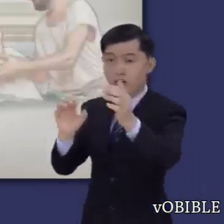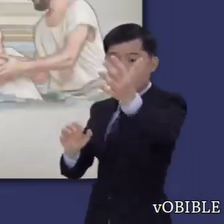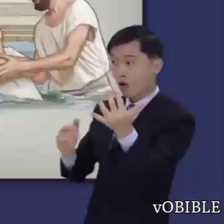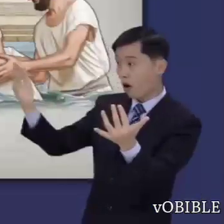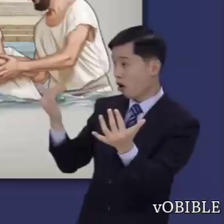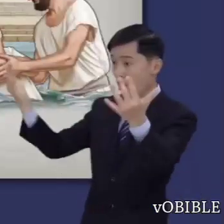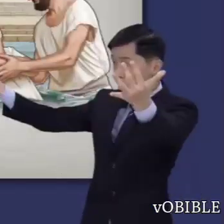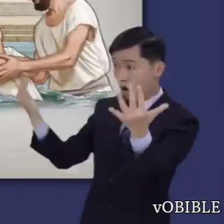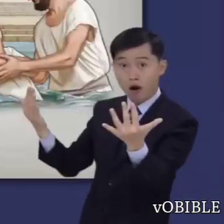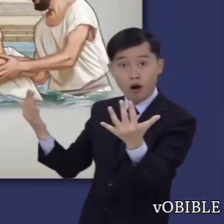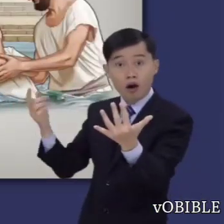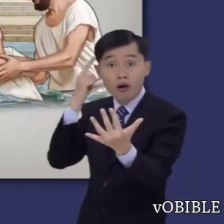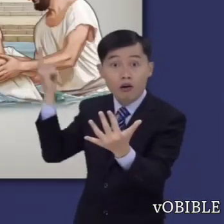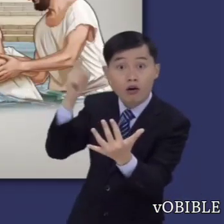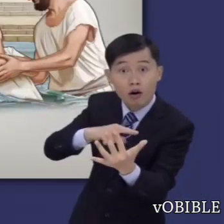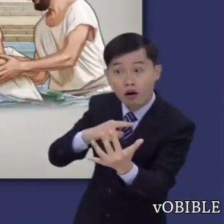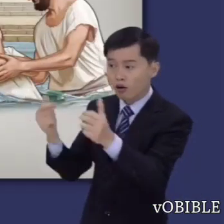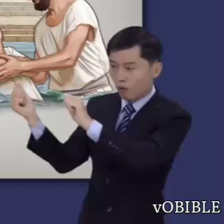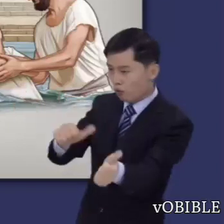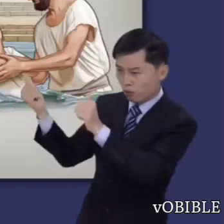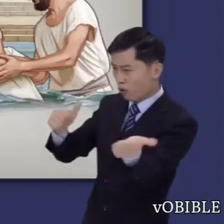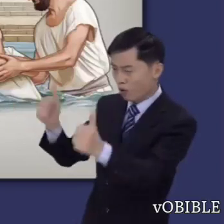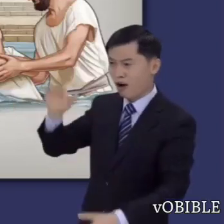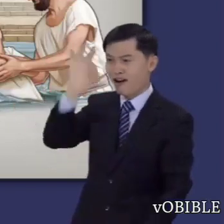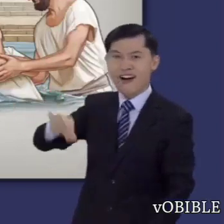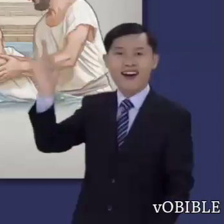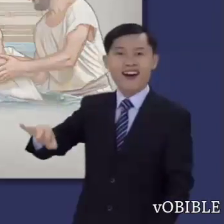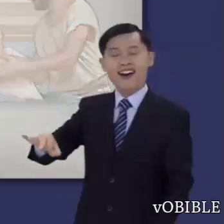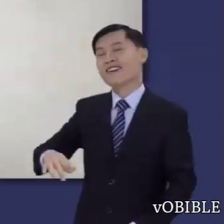那一天，大约有三千人受浸。